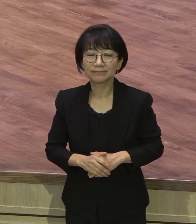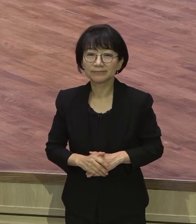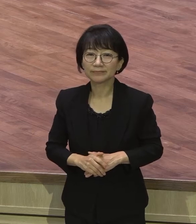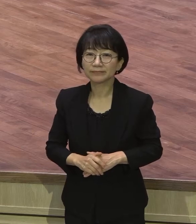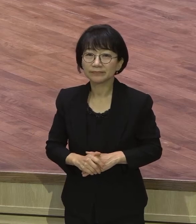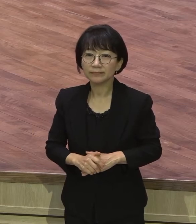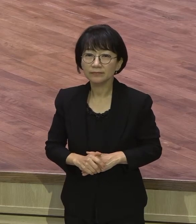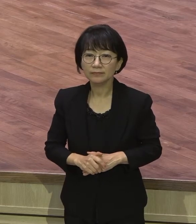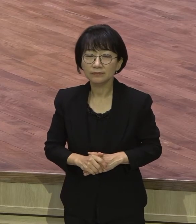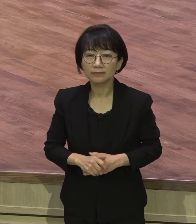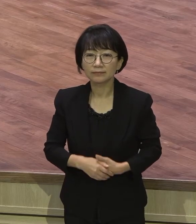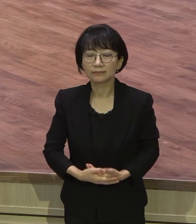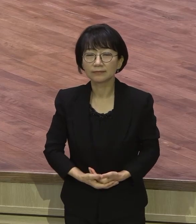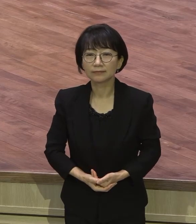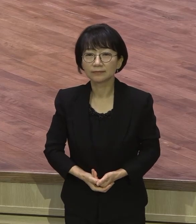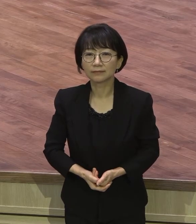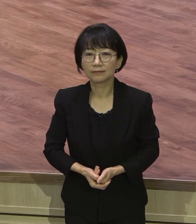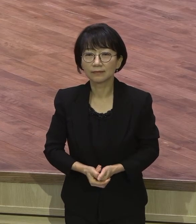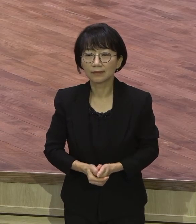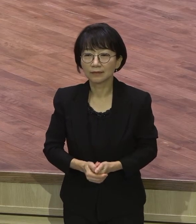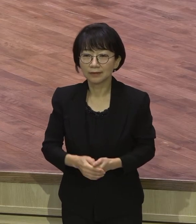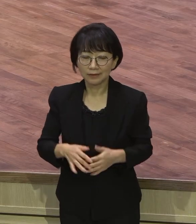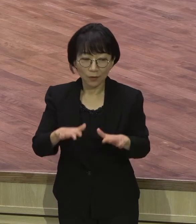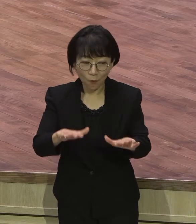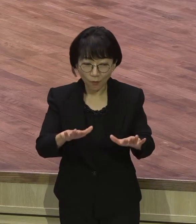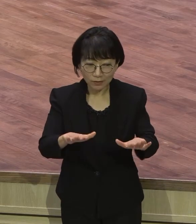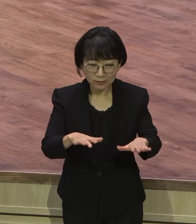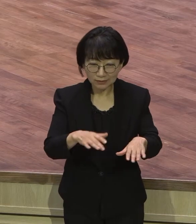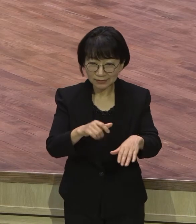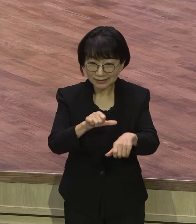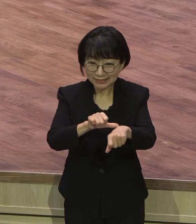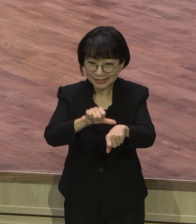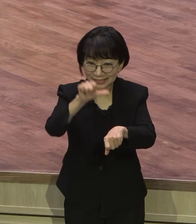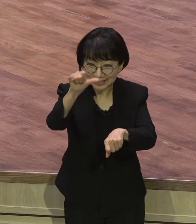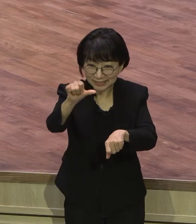그런 분들을 많이 더 봐요. 오후 5시